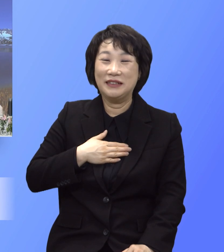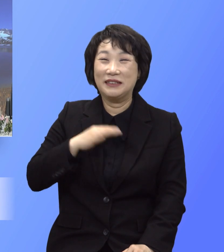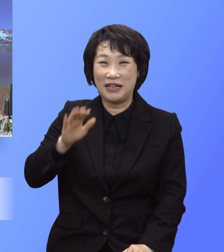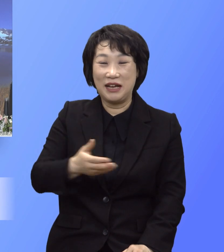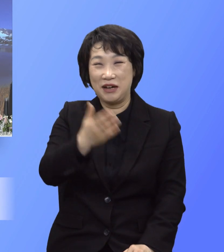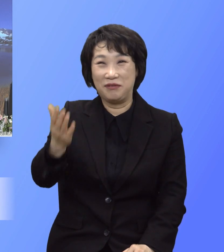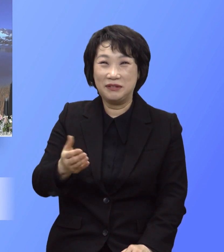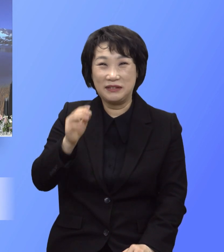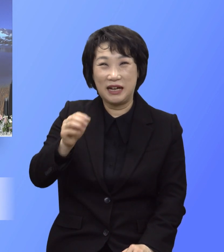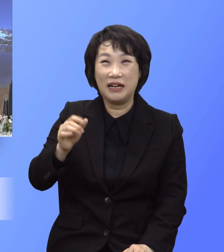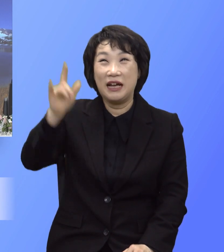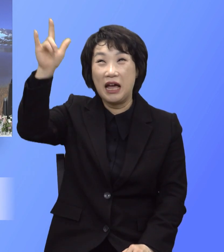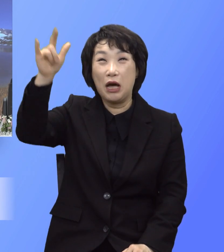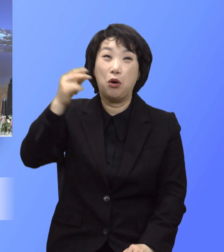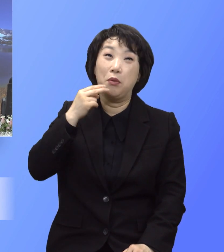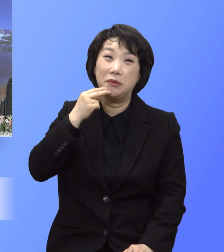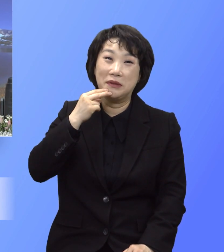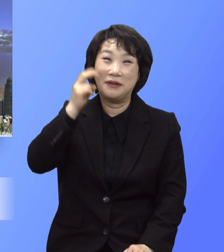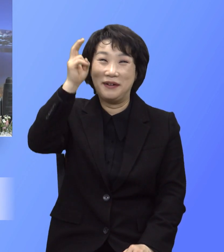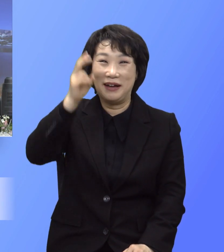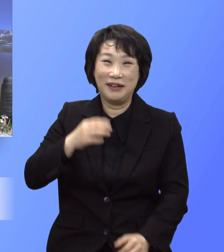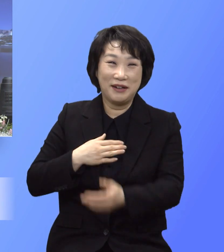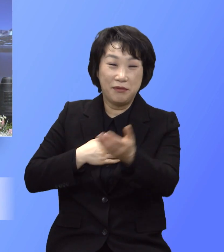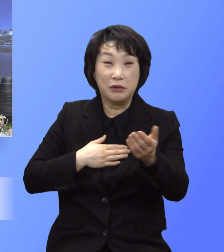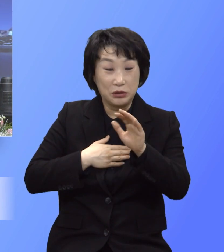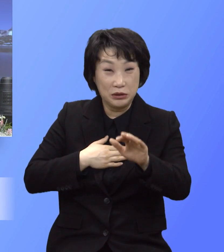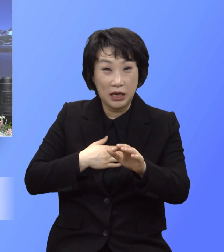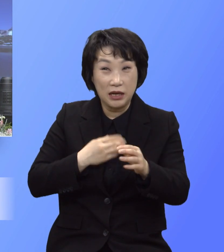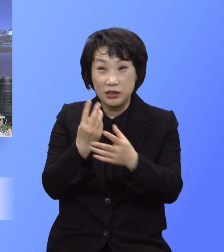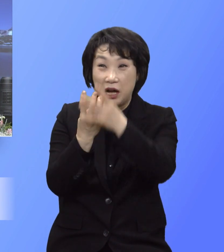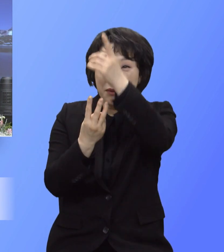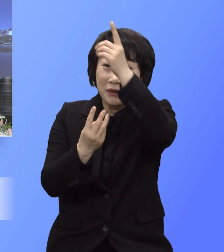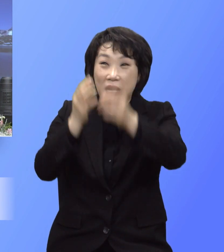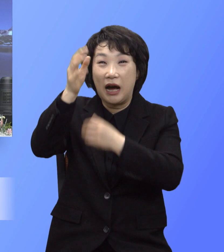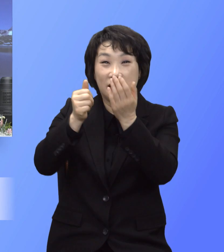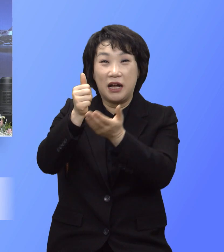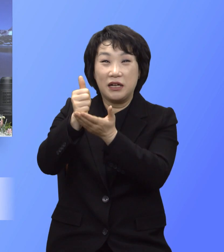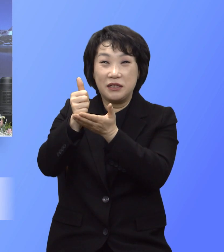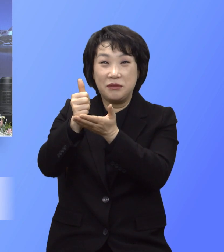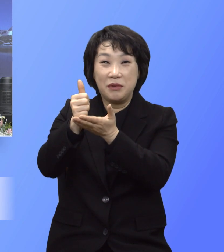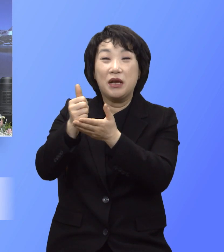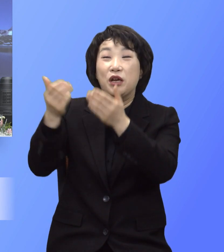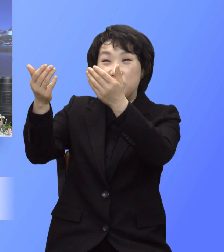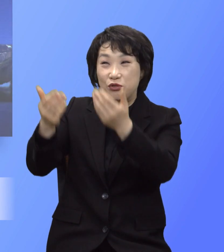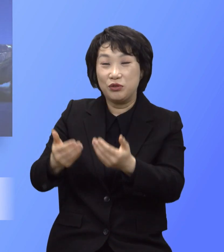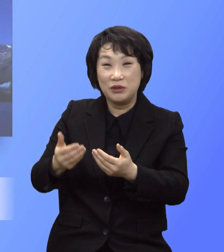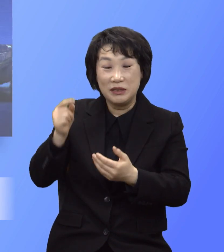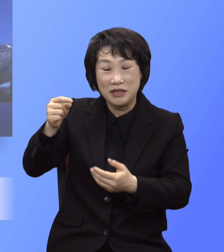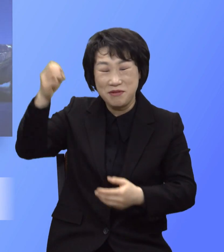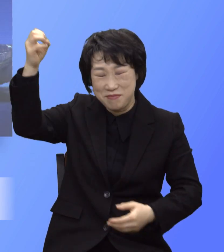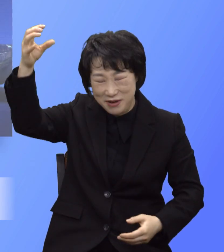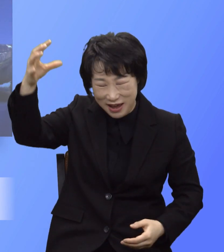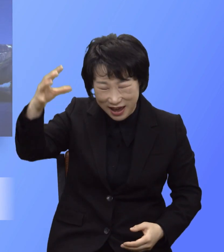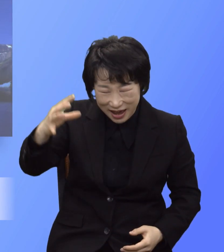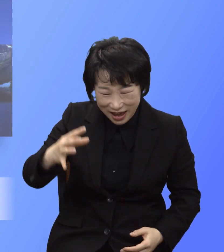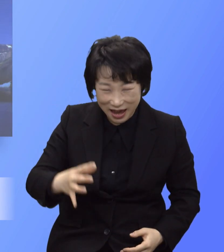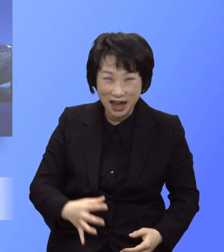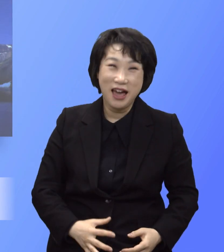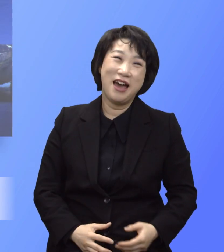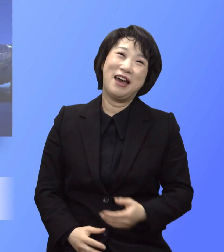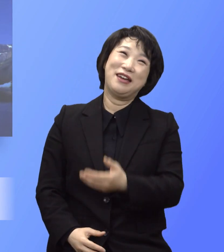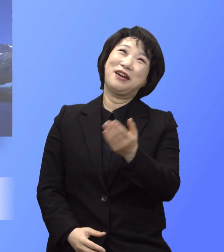중천에 매달은 태양이 없다니까. 근데 삼위 하나님으로도 발설되는 이 빛이